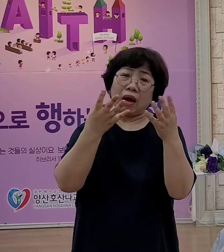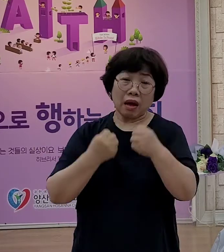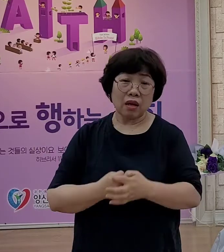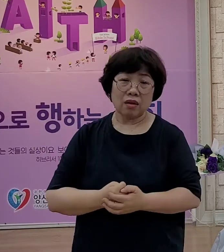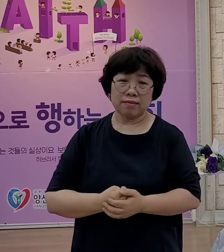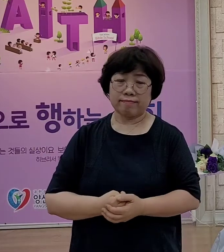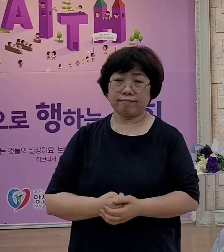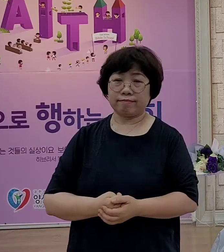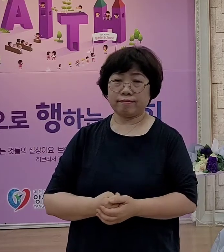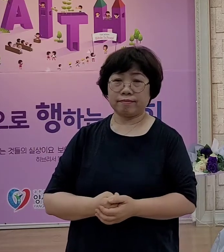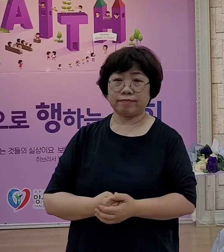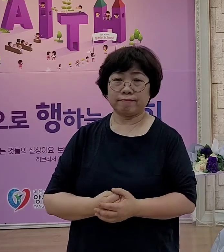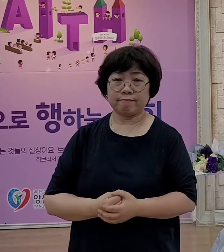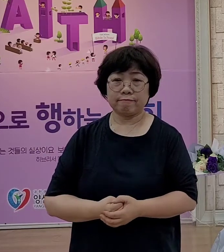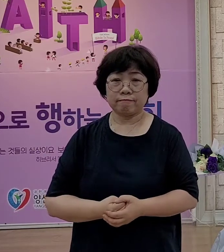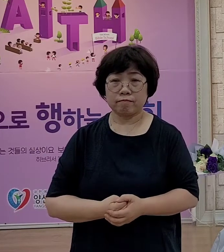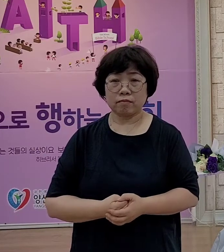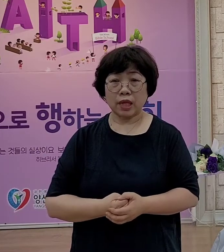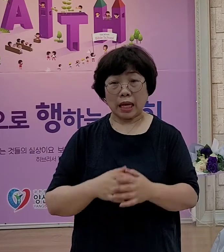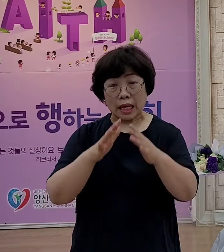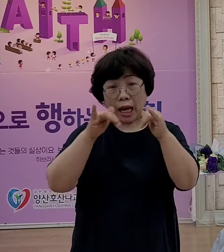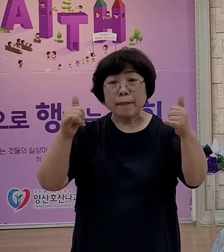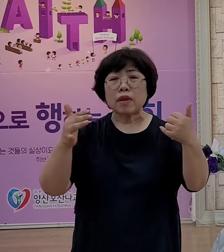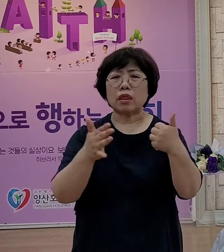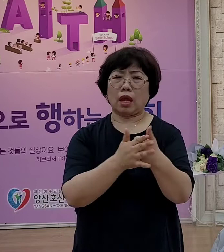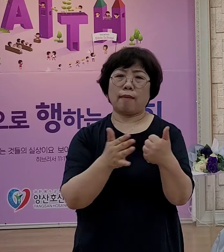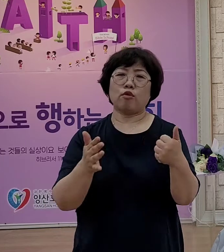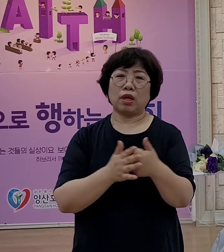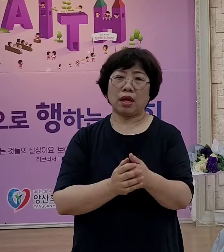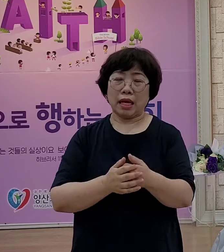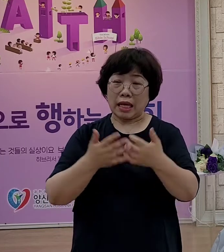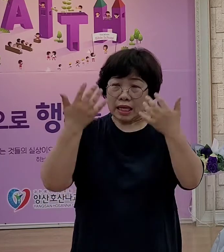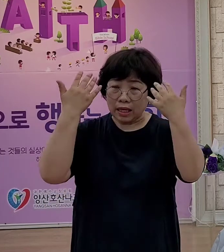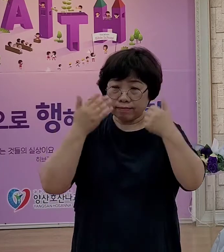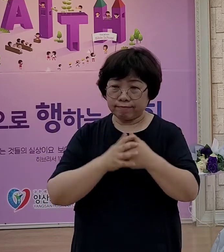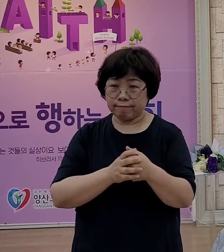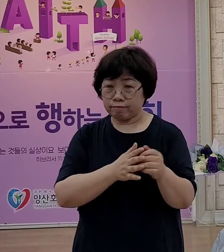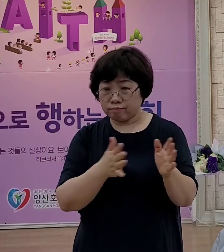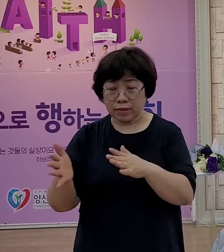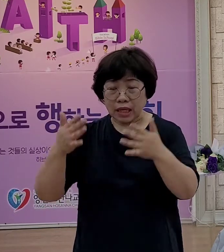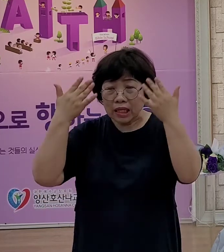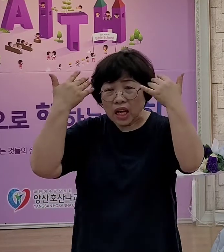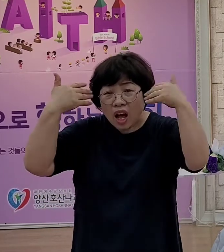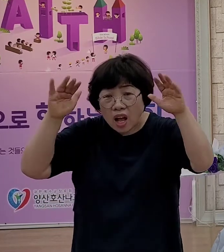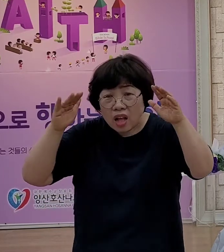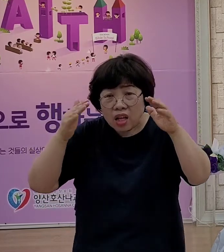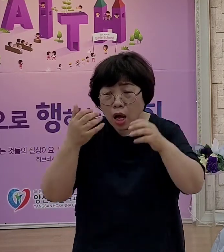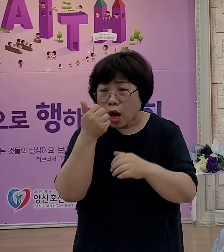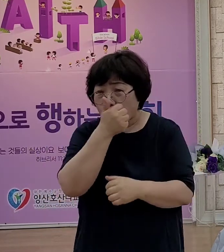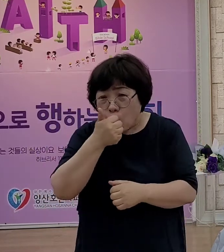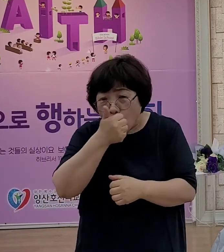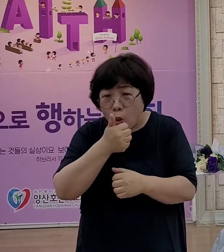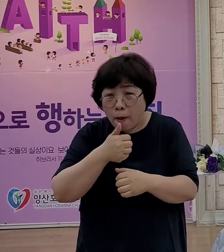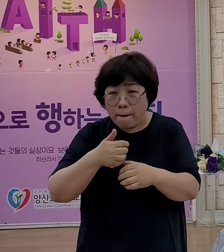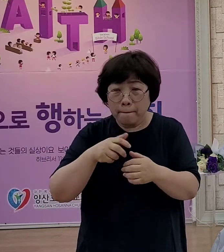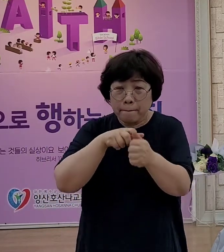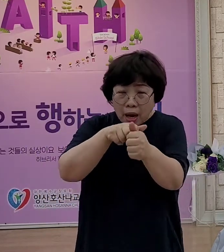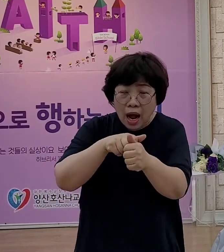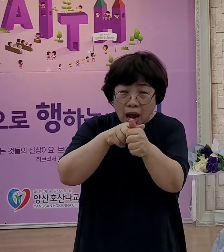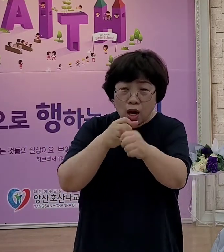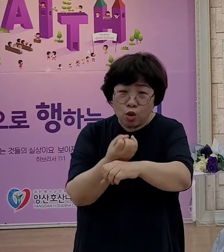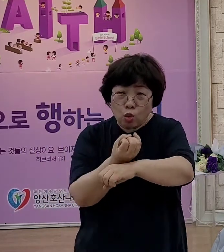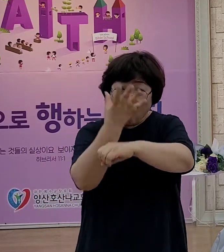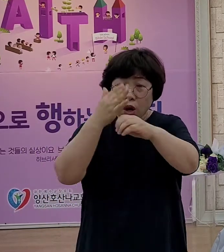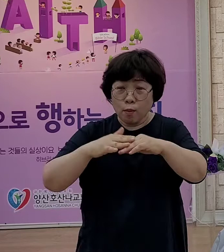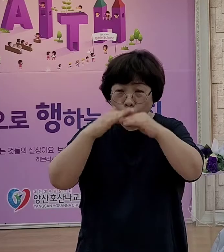있죠. 그러니까 인간은 사자도 길들이고 말도 길들이고 소도 뭐